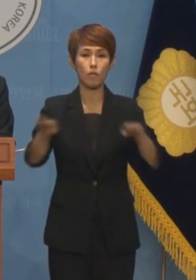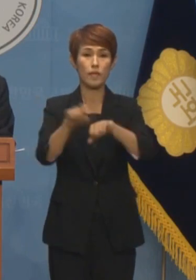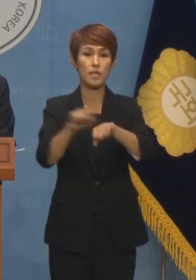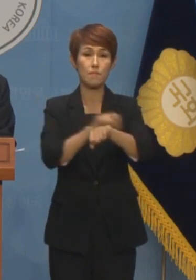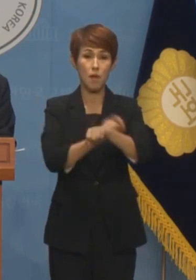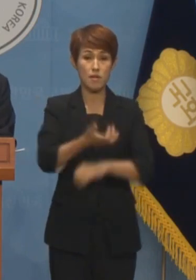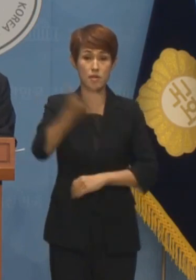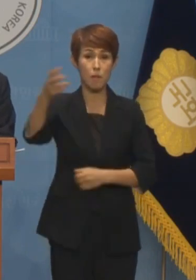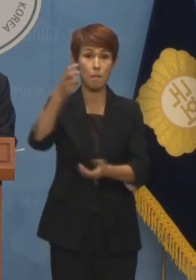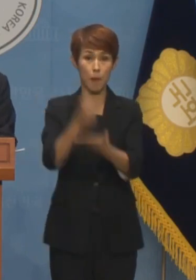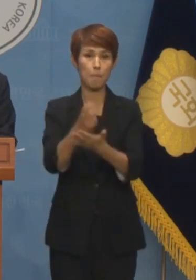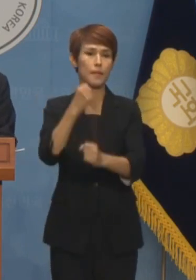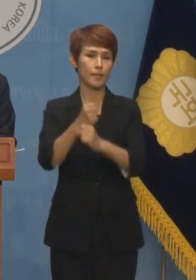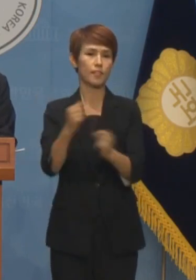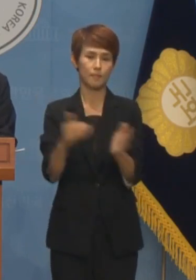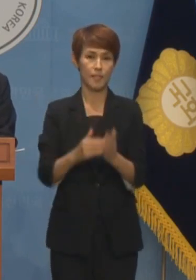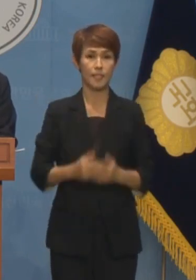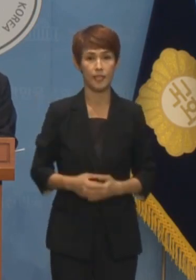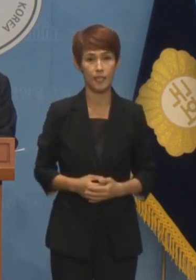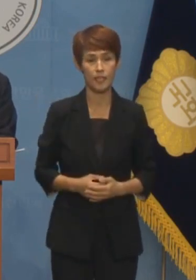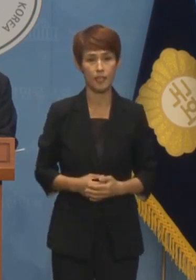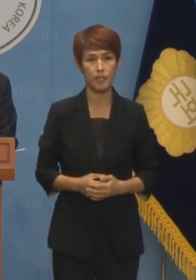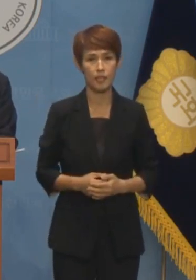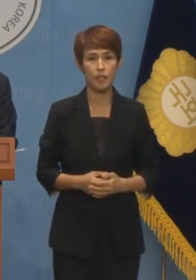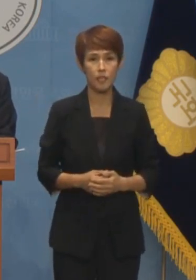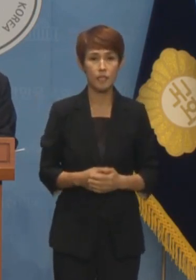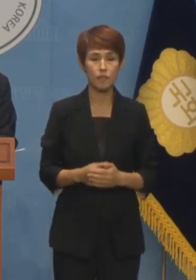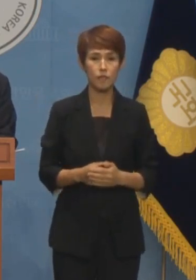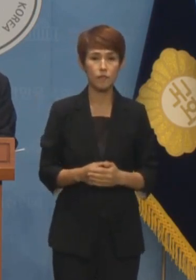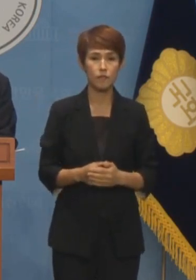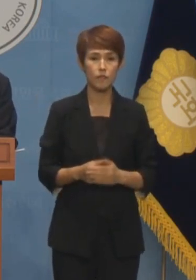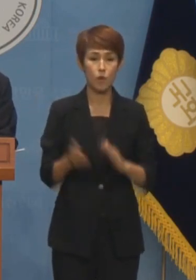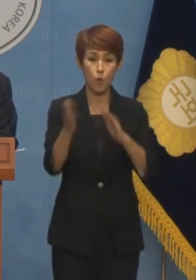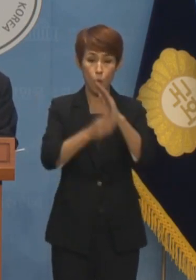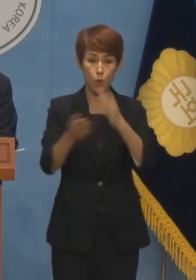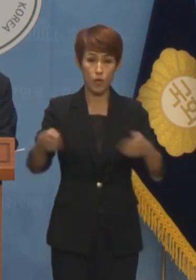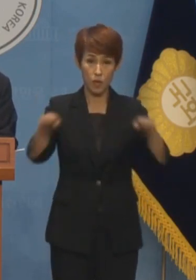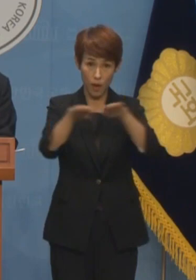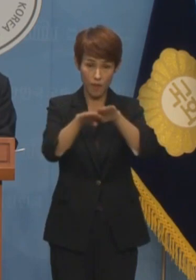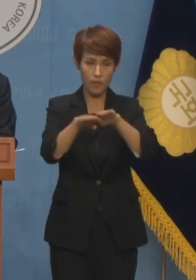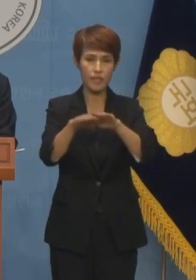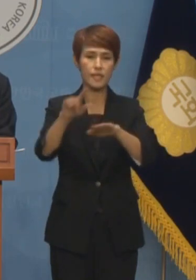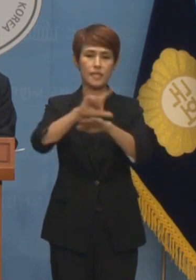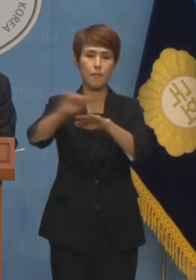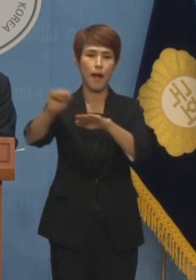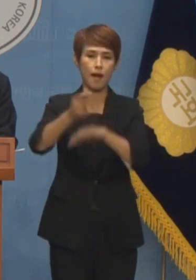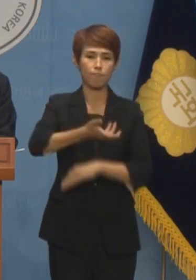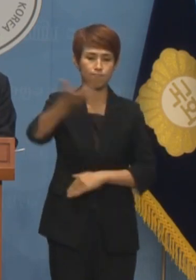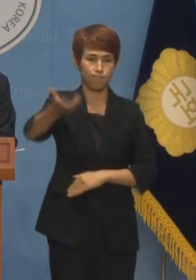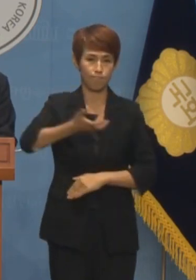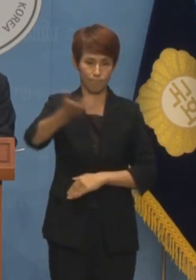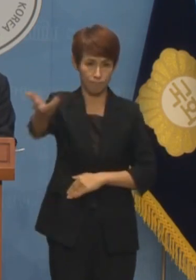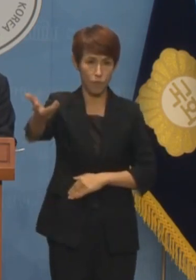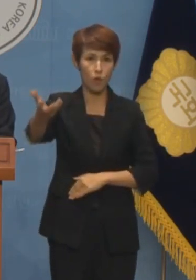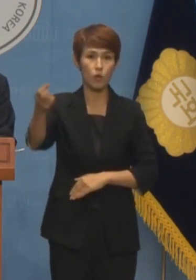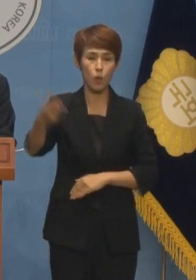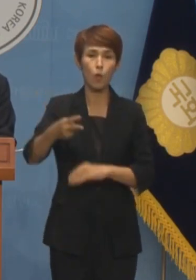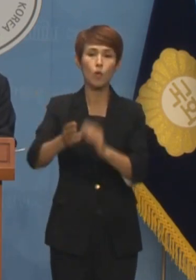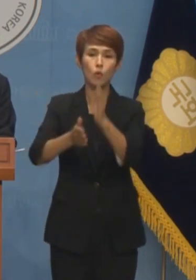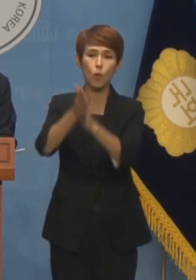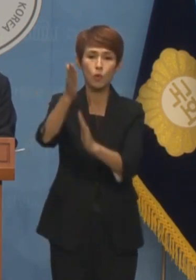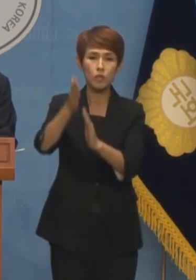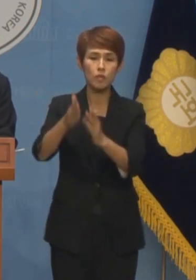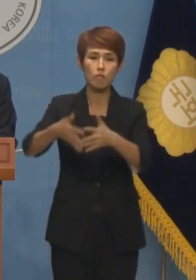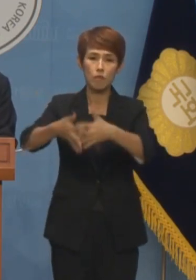것입니다. 이전 공공기관의 지방 이전 계획, 지역 인재 채용, 도시건설